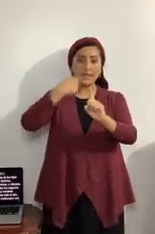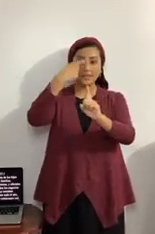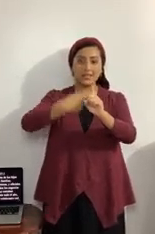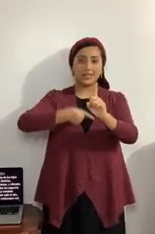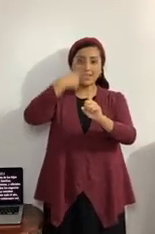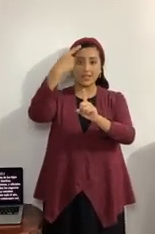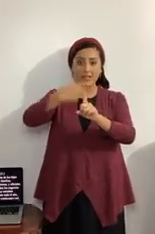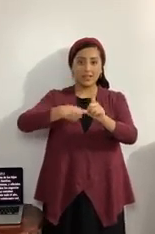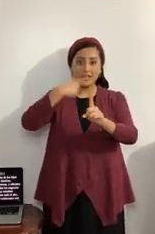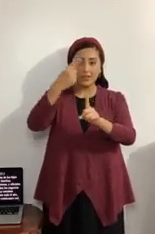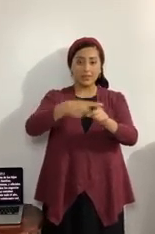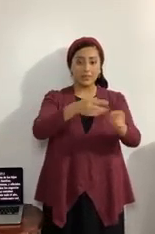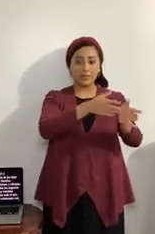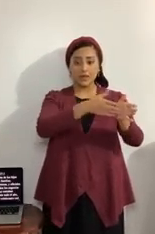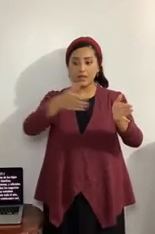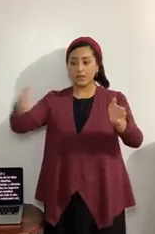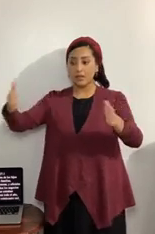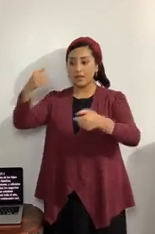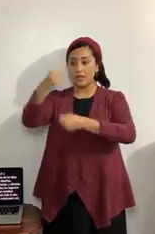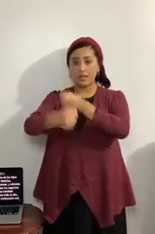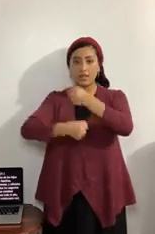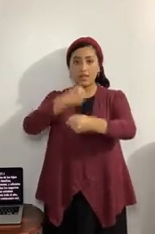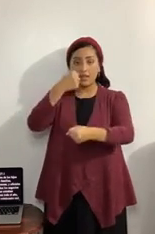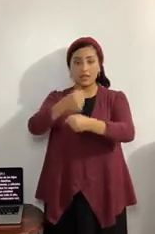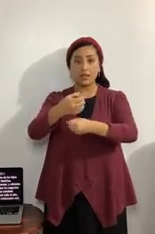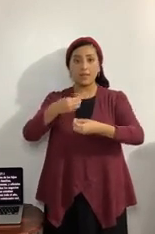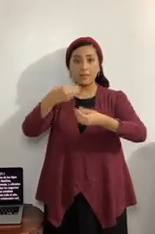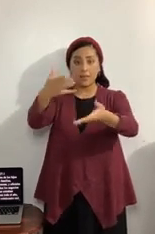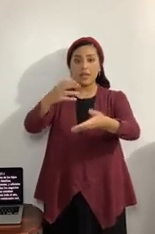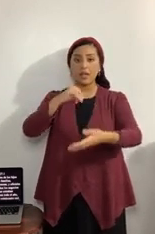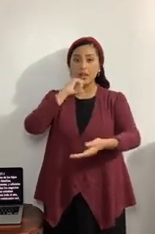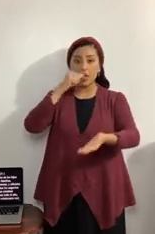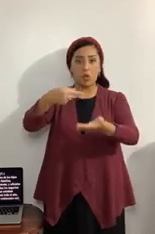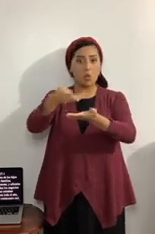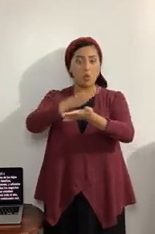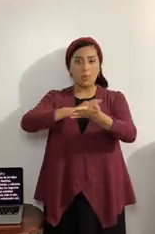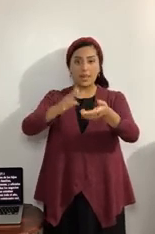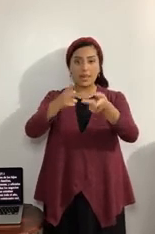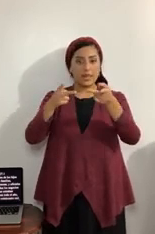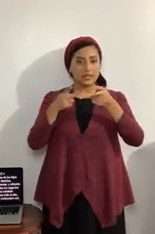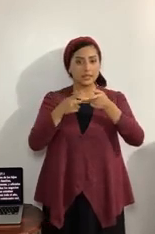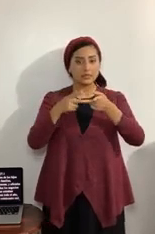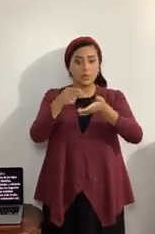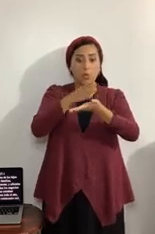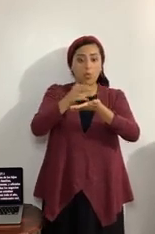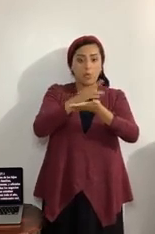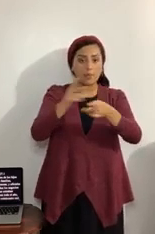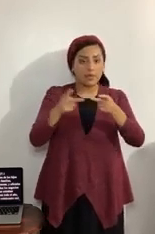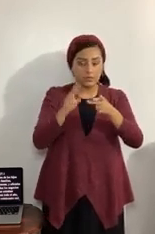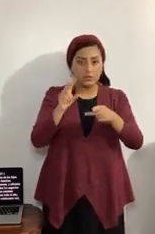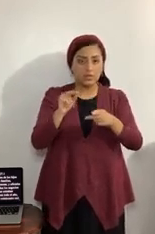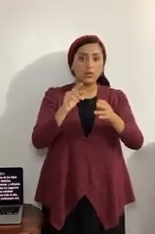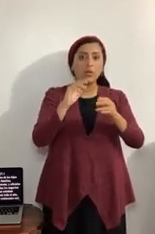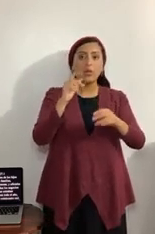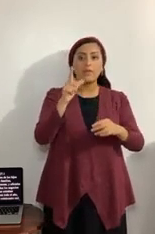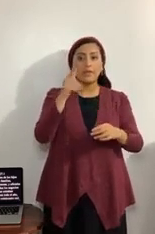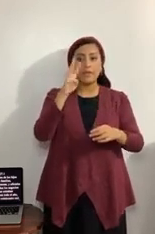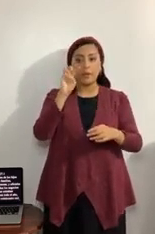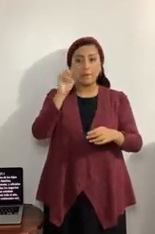durante todo el año. Por eso decía yo que no era al lugar Kadosh Kadoshim, siendo cada división de 24,000. Sobre la primera